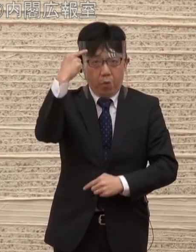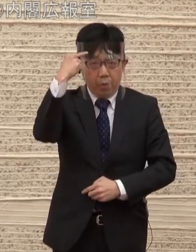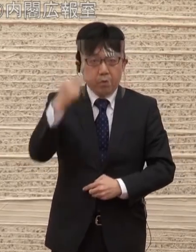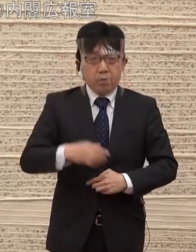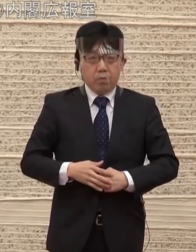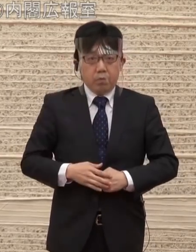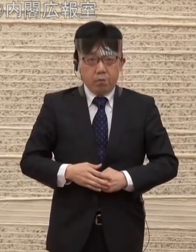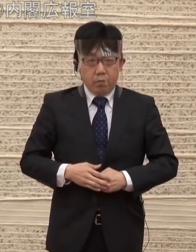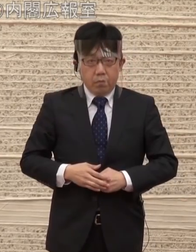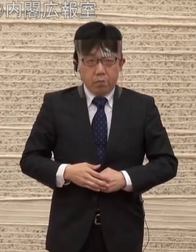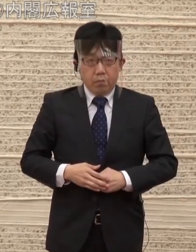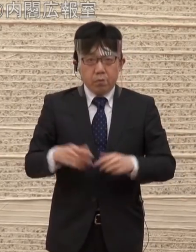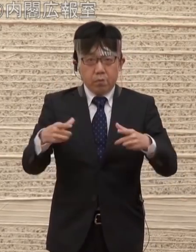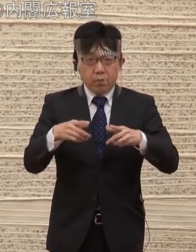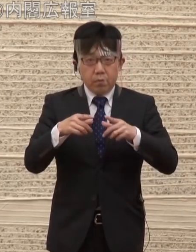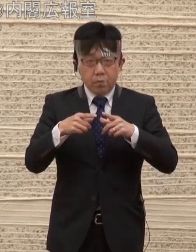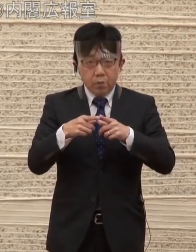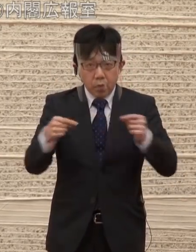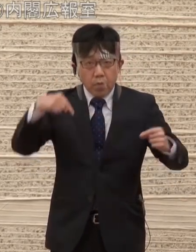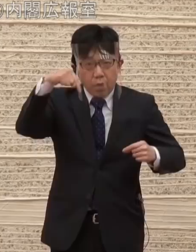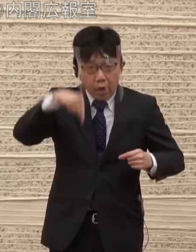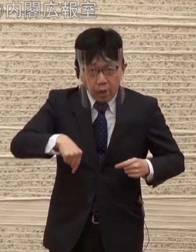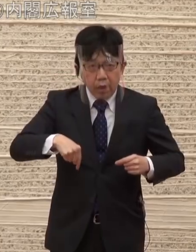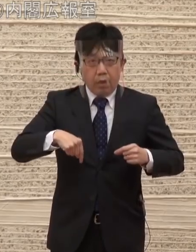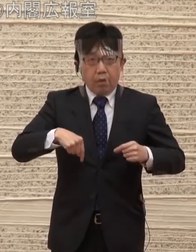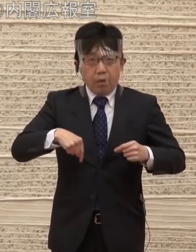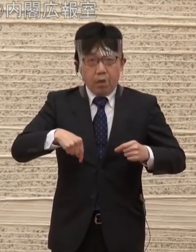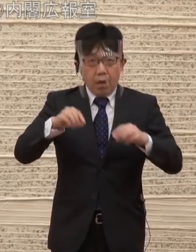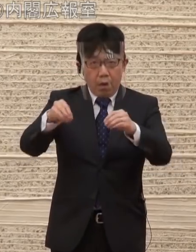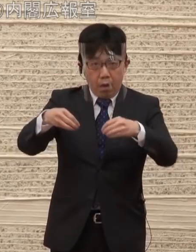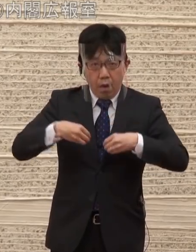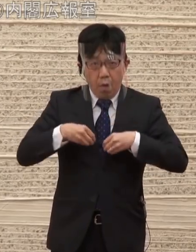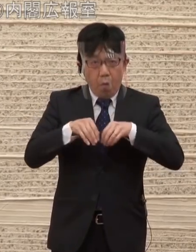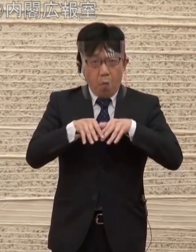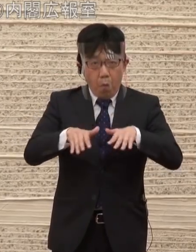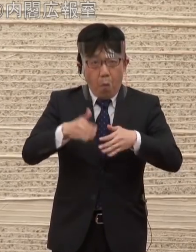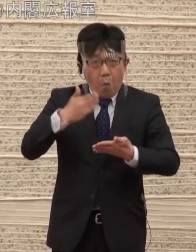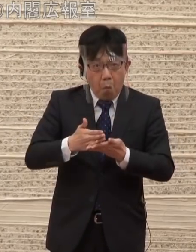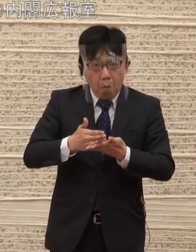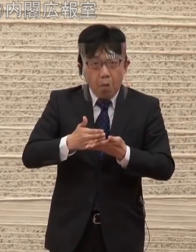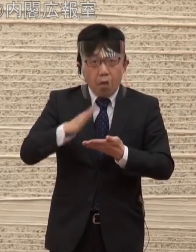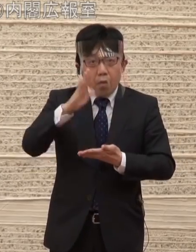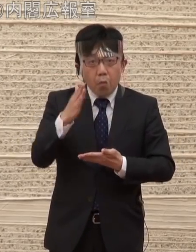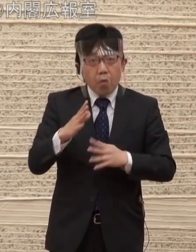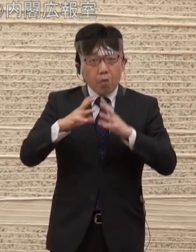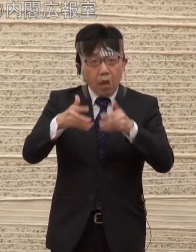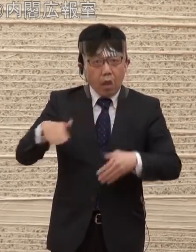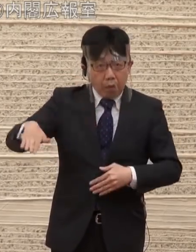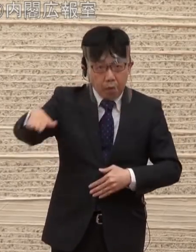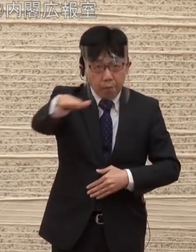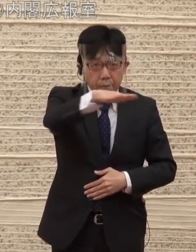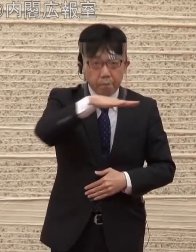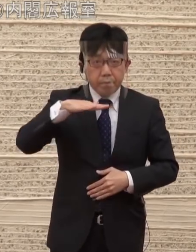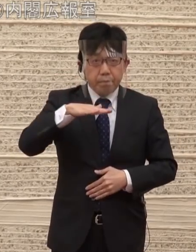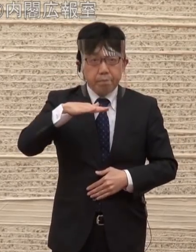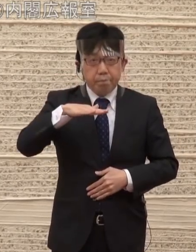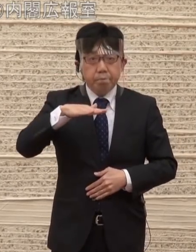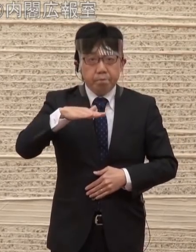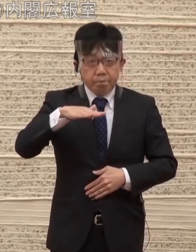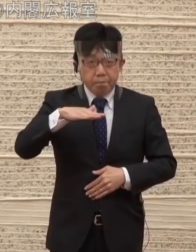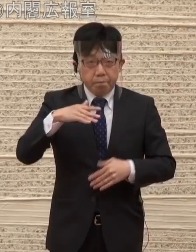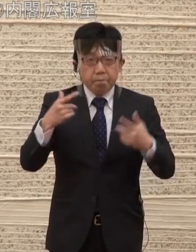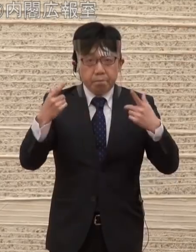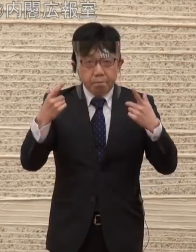落ち着いたとしても世界的な感染の拡大に歯止めがかからない限り真の収束